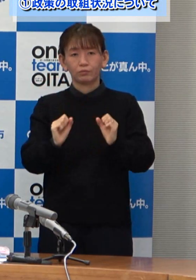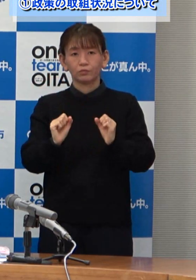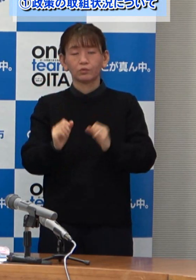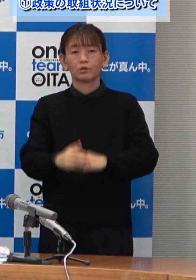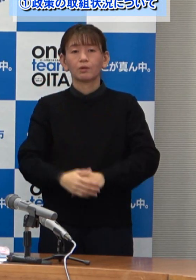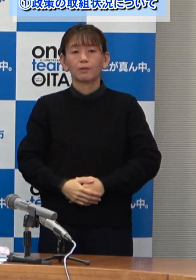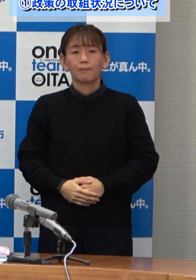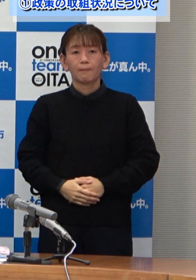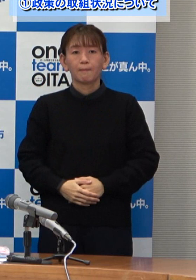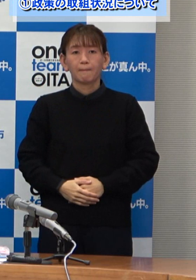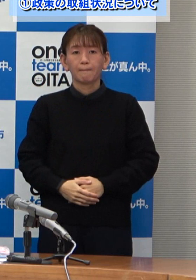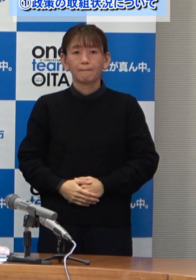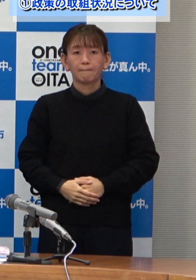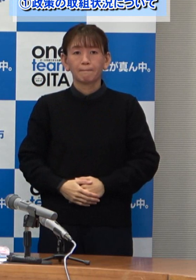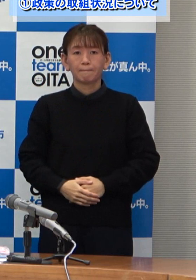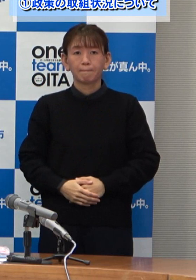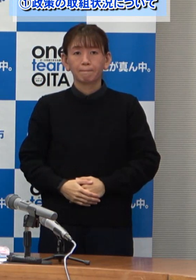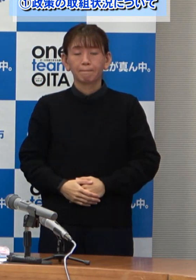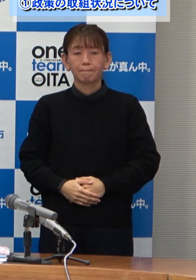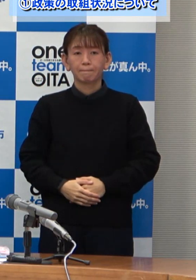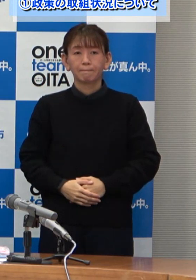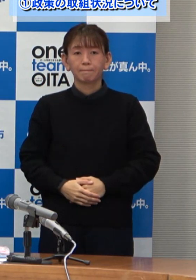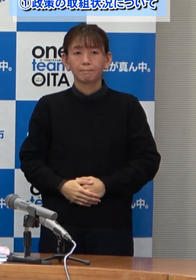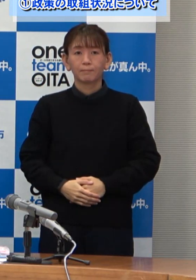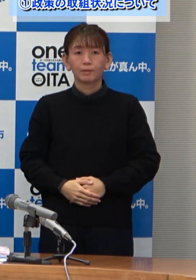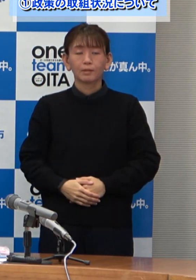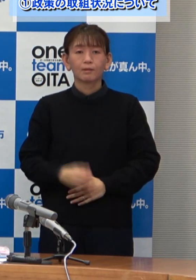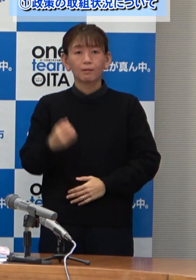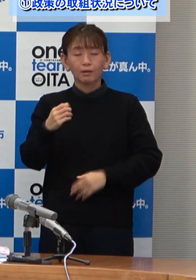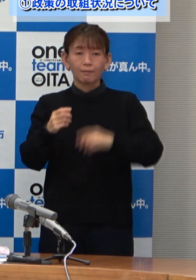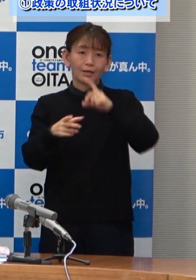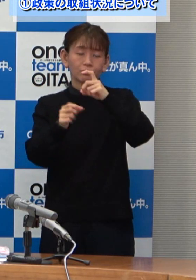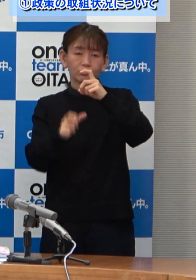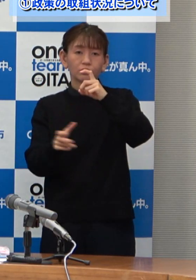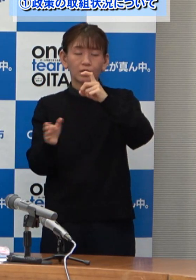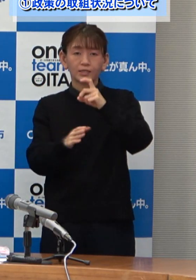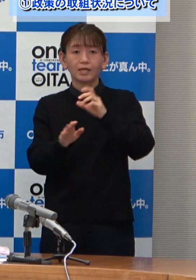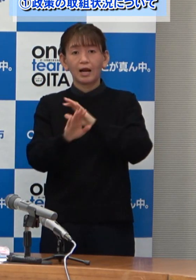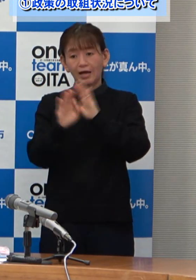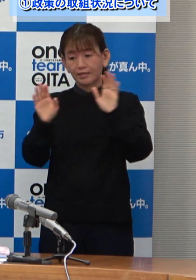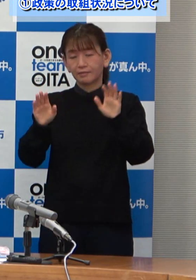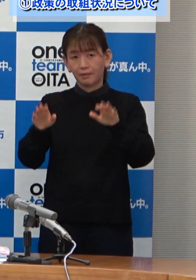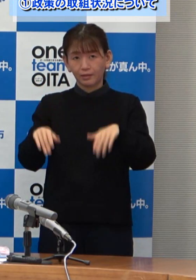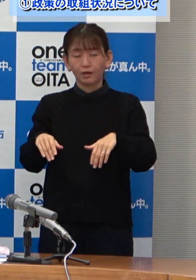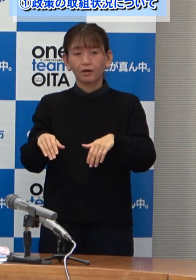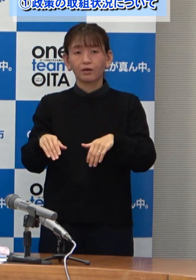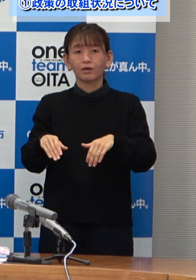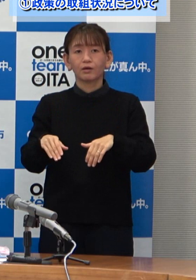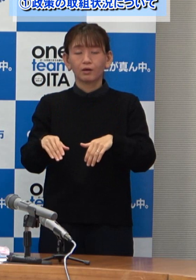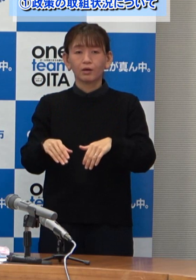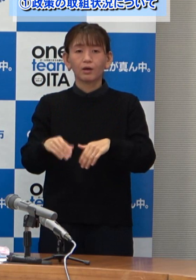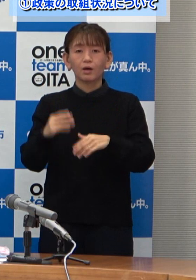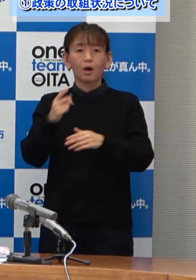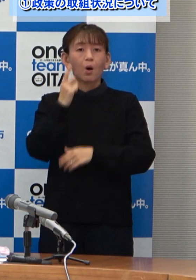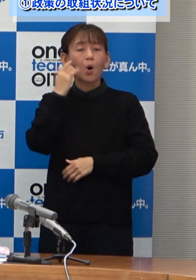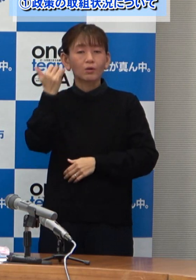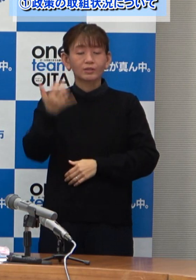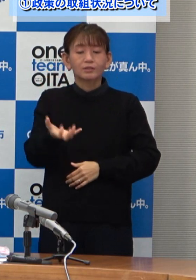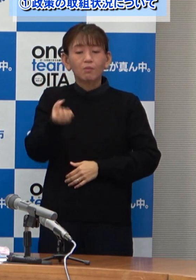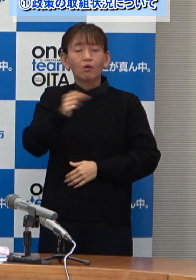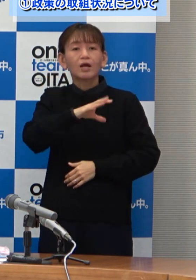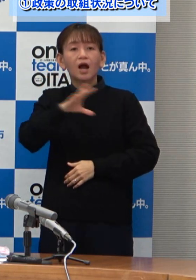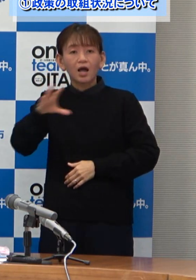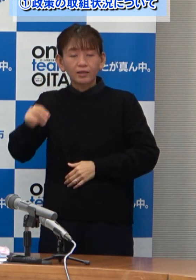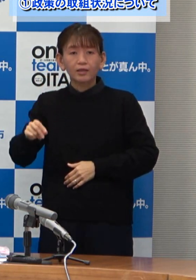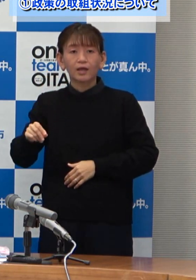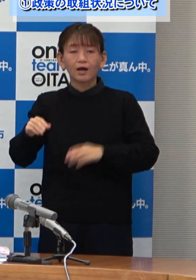から2つ目え10月から始めましたがえ保護者に持ち帰っていただいて